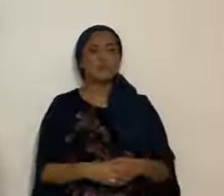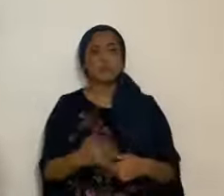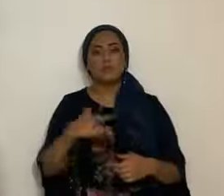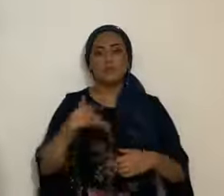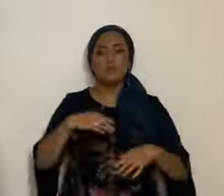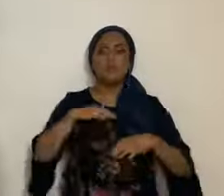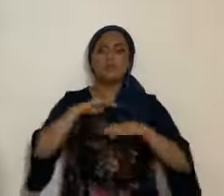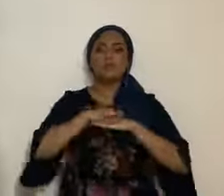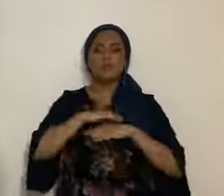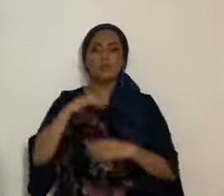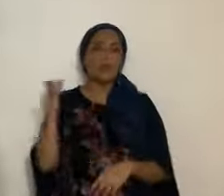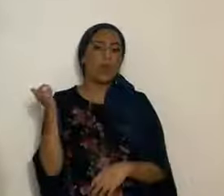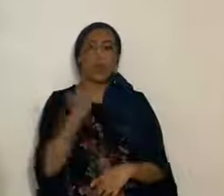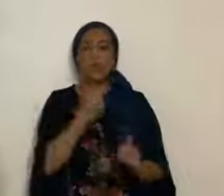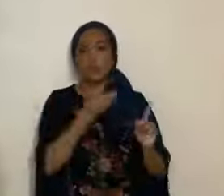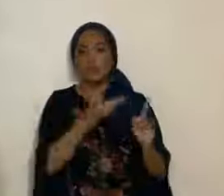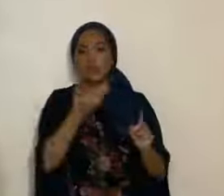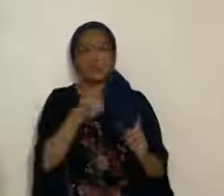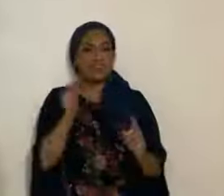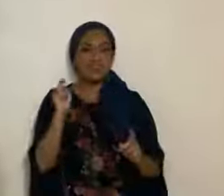y de todo lo que él pudiera necesitar.